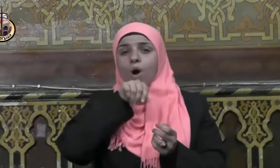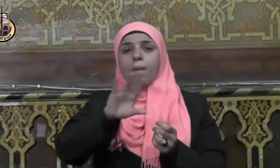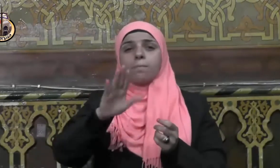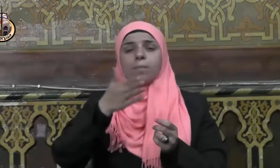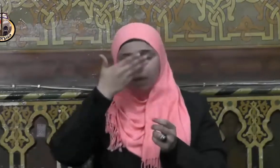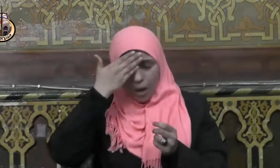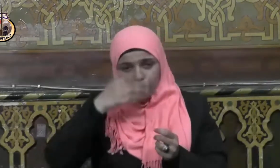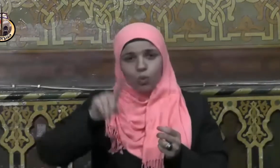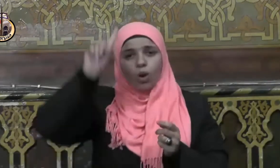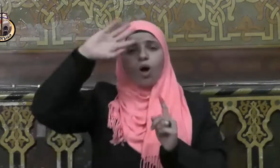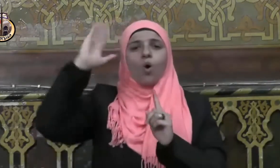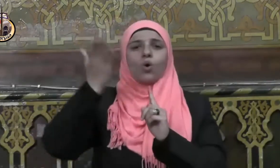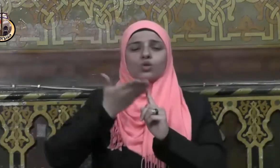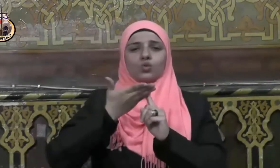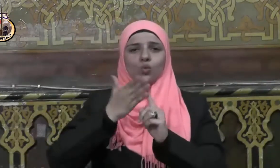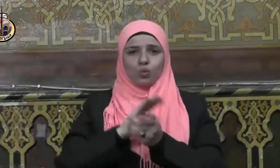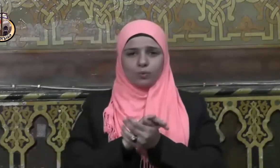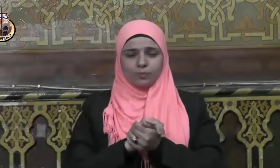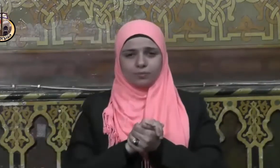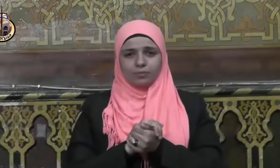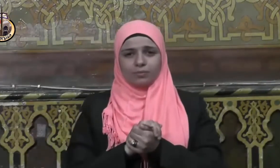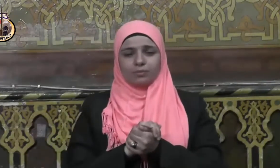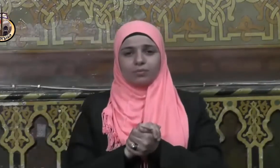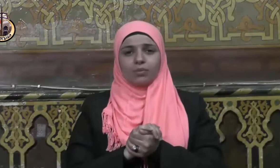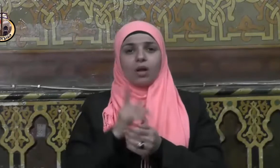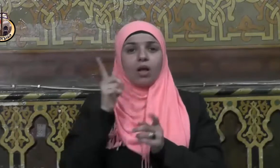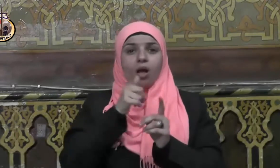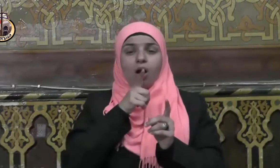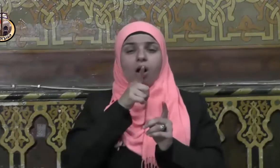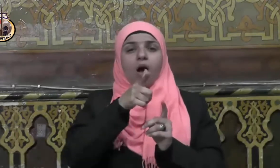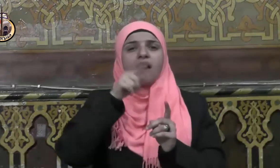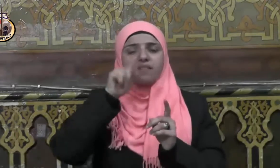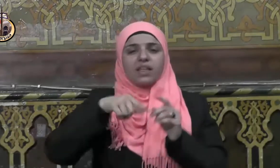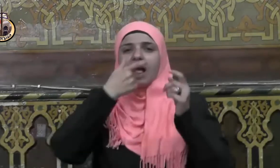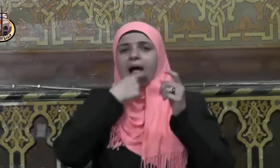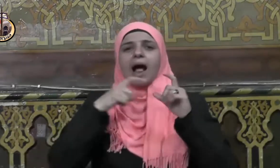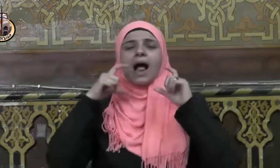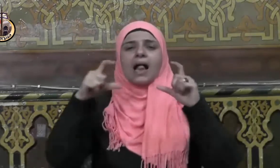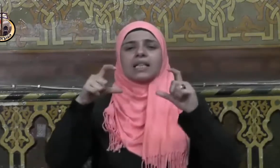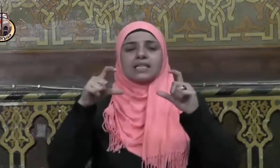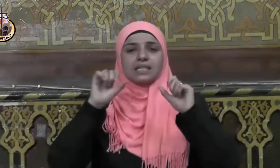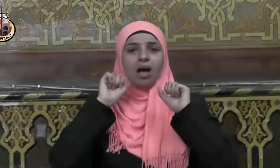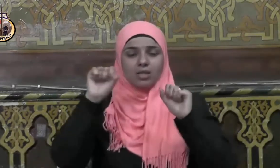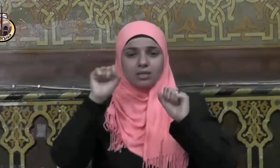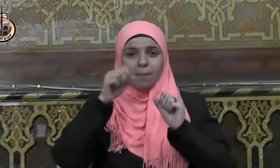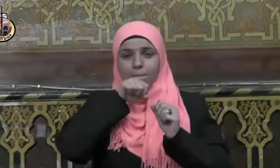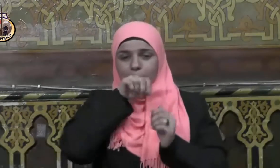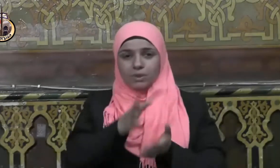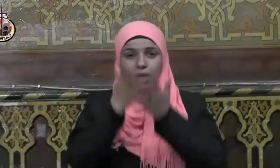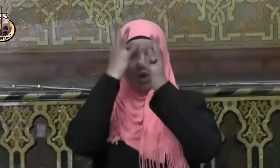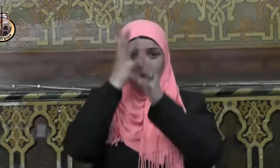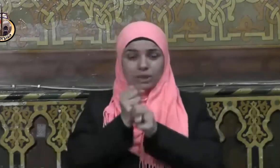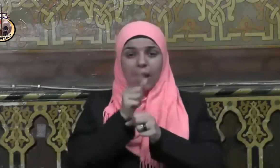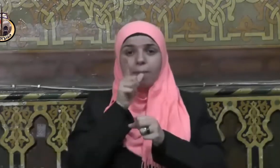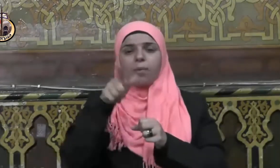عبده ورسوله القائل في حديثه الشريف: إن قامت الساعة